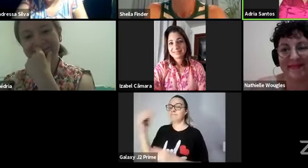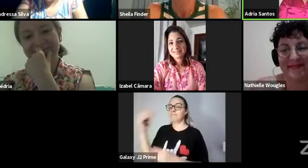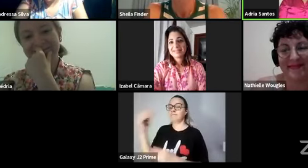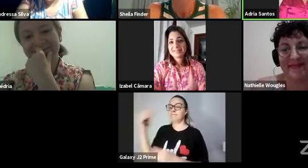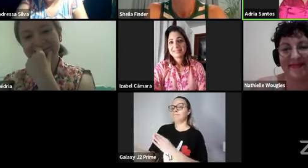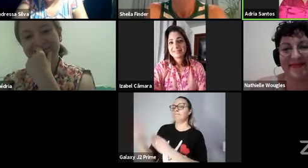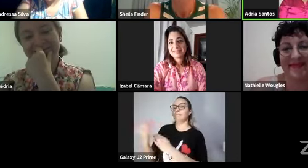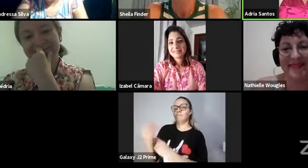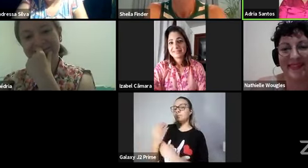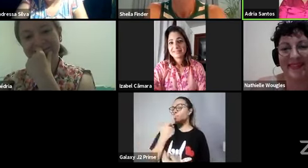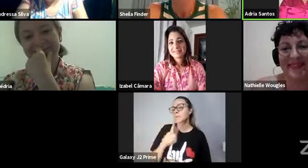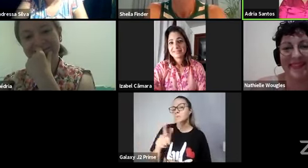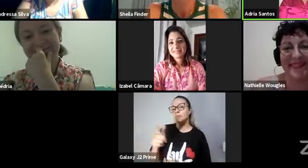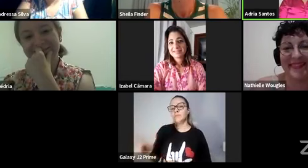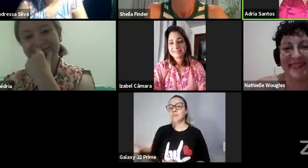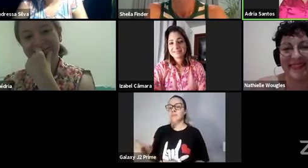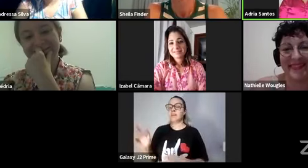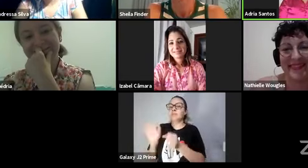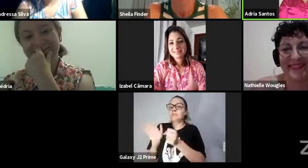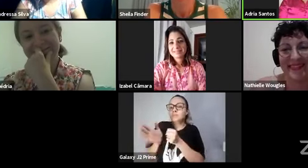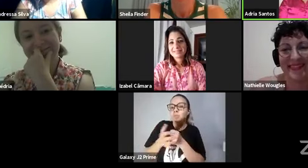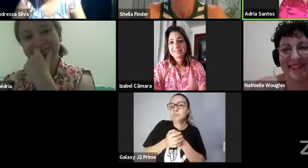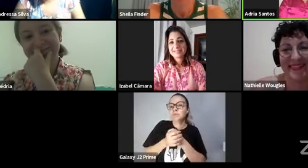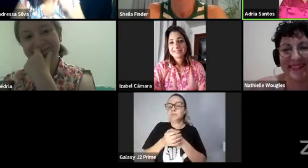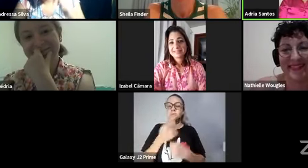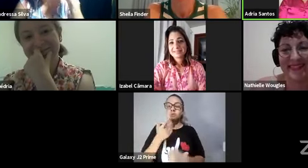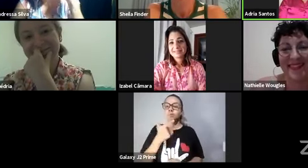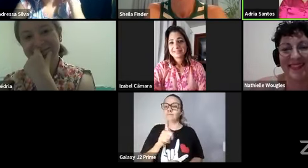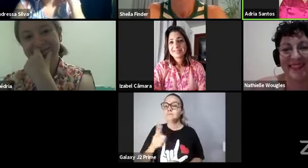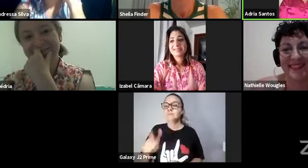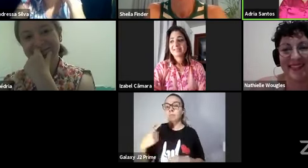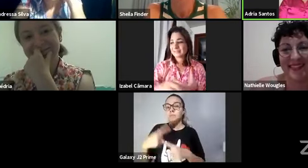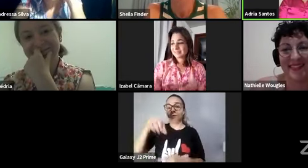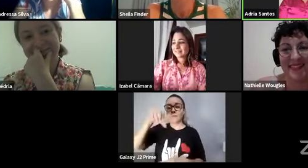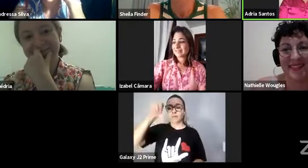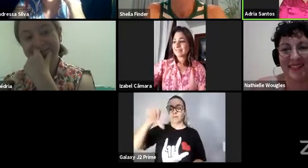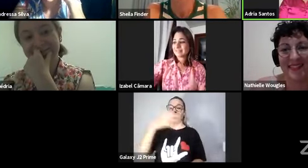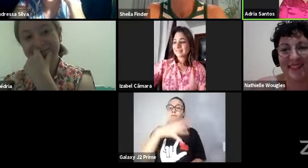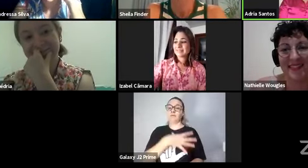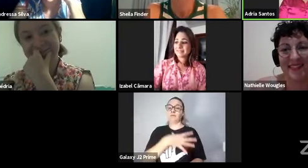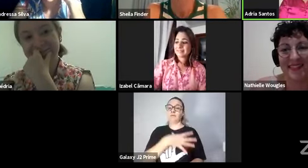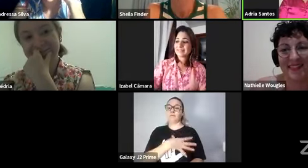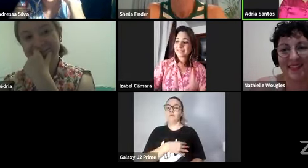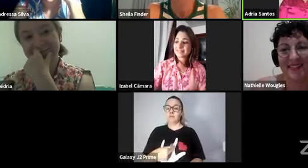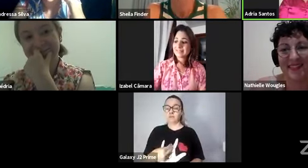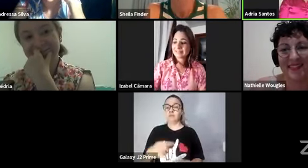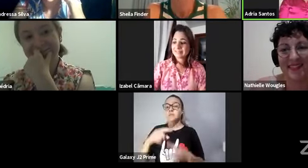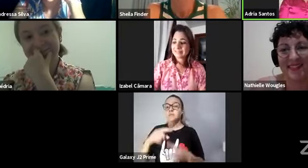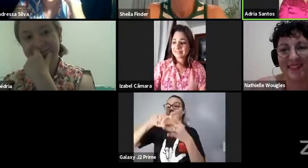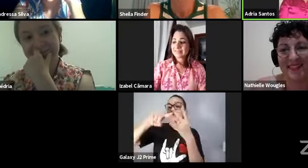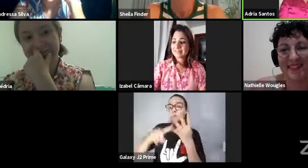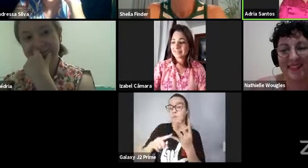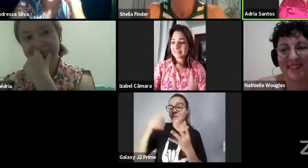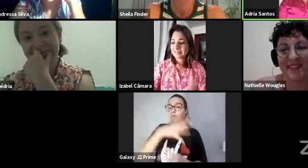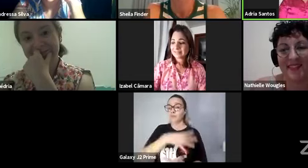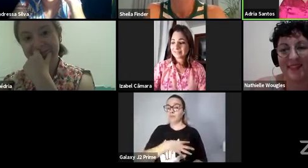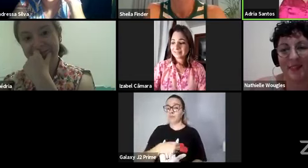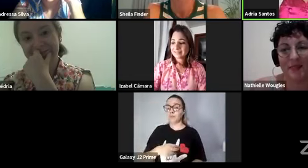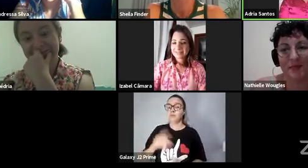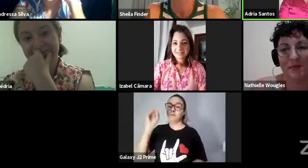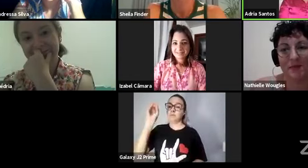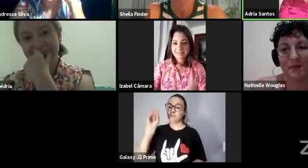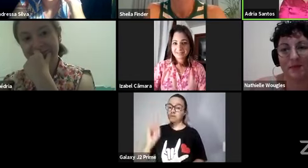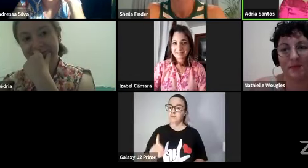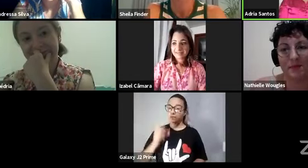né, aquela super proteção com 9 filhos e 4 com deficiência visual. Então, eu tive uma infância